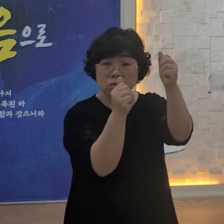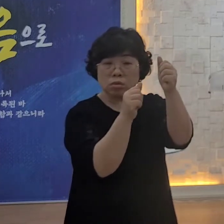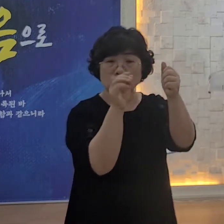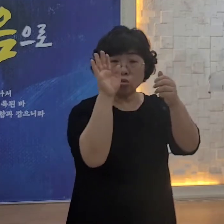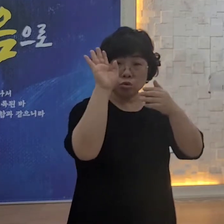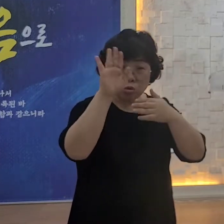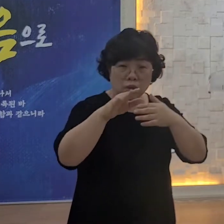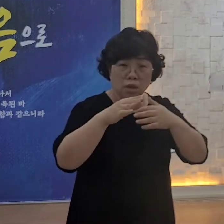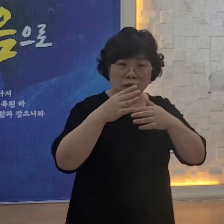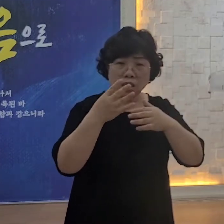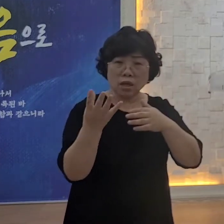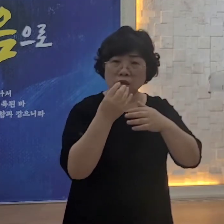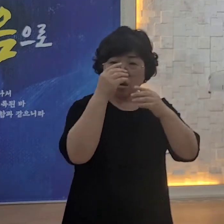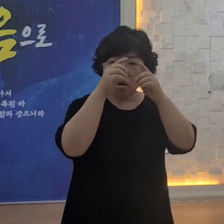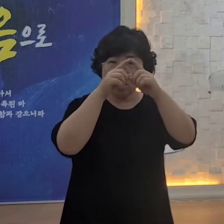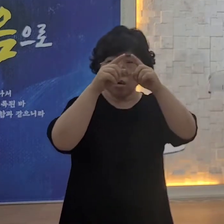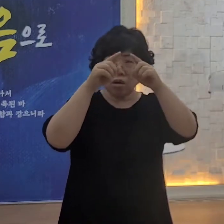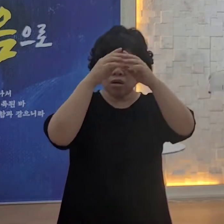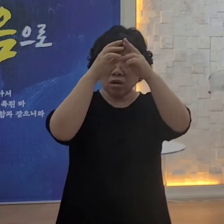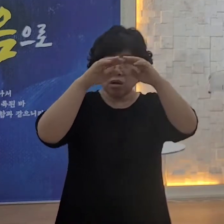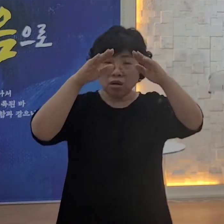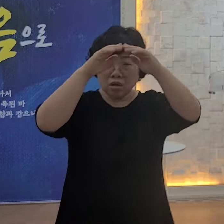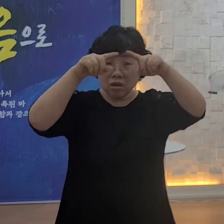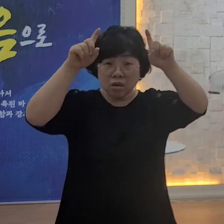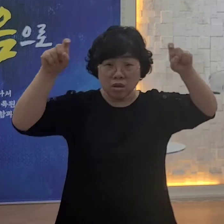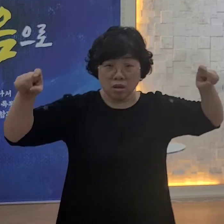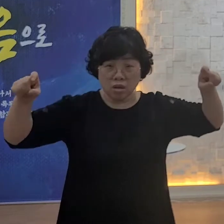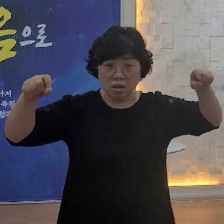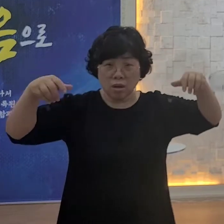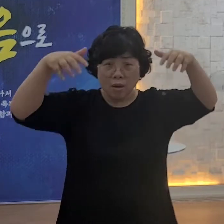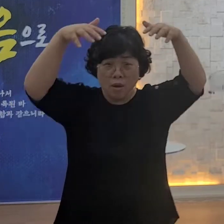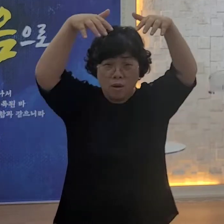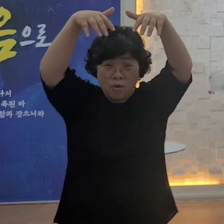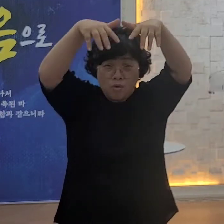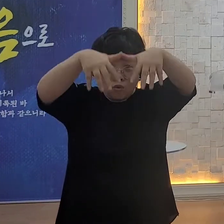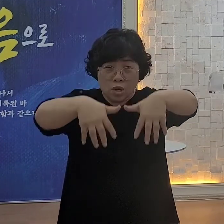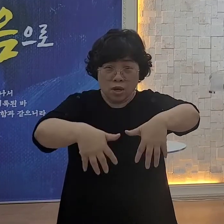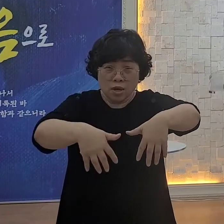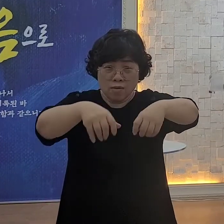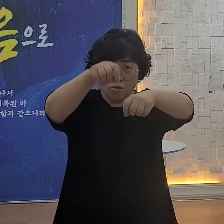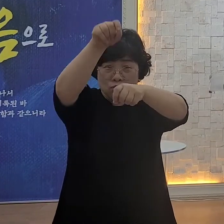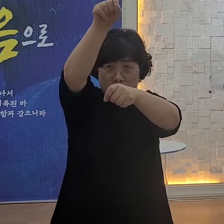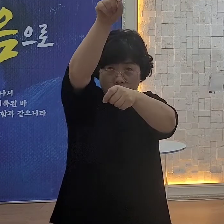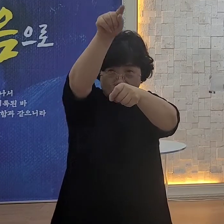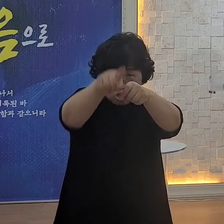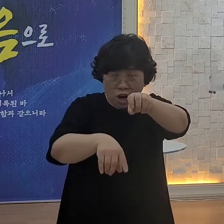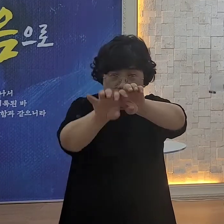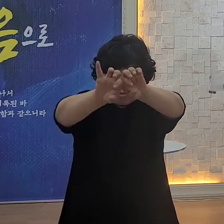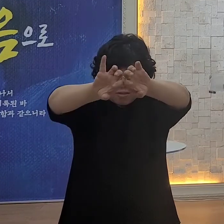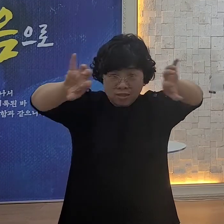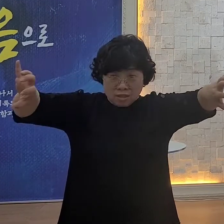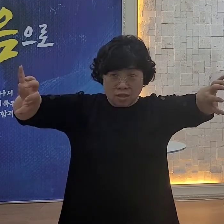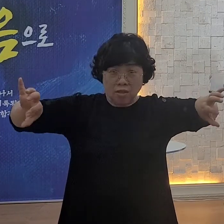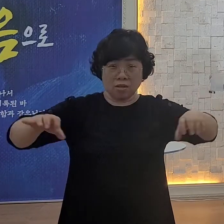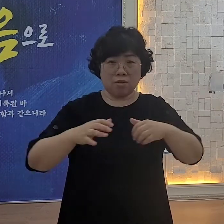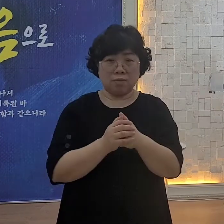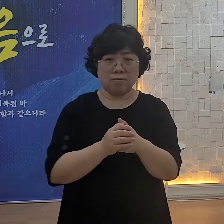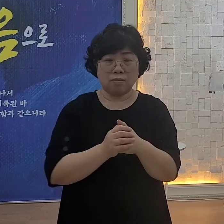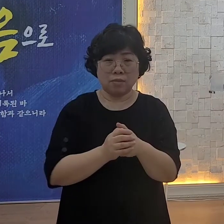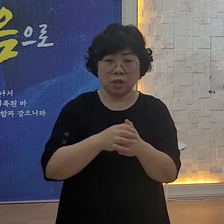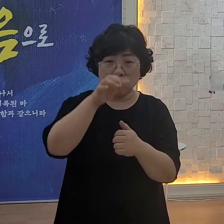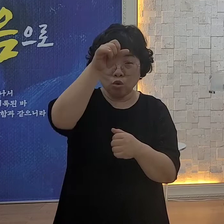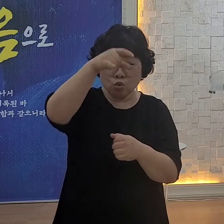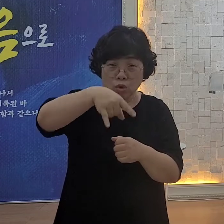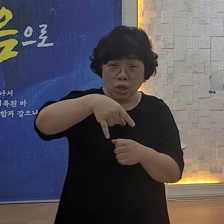성전의 휘장이 위에서부터 아래로 찢어져요. 여러분, 성전의 휘장이 뭘 말하냐면 인간 대제사장도